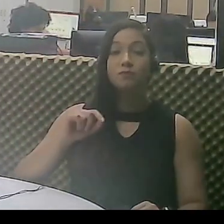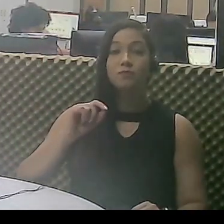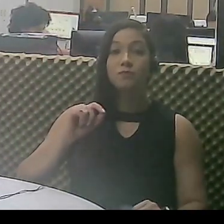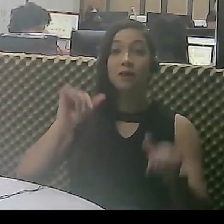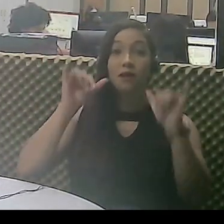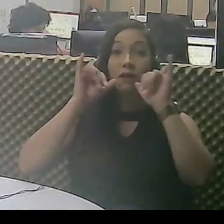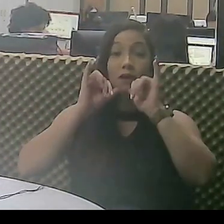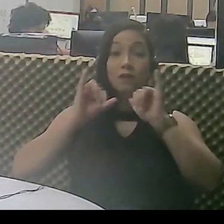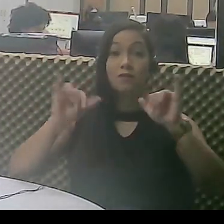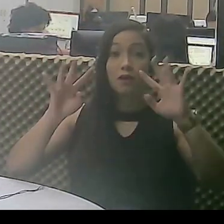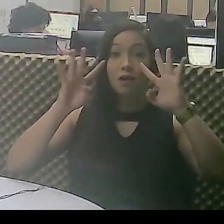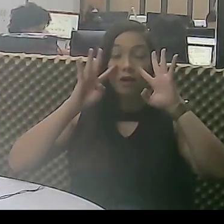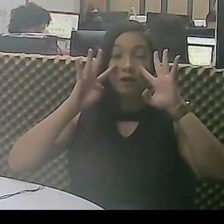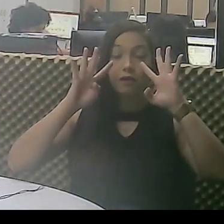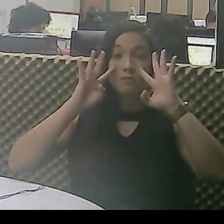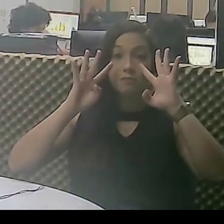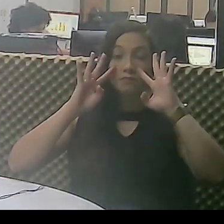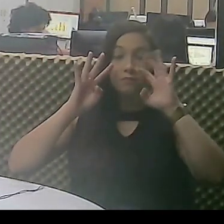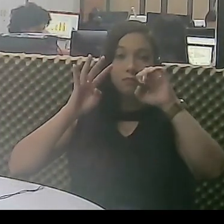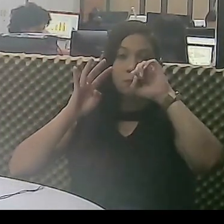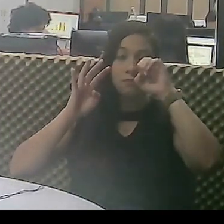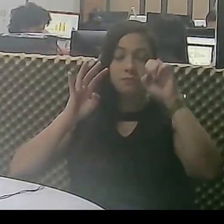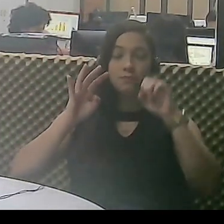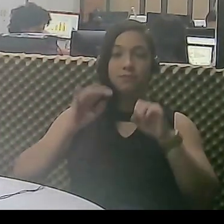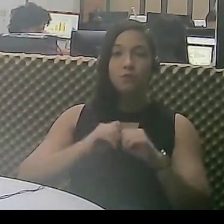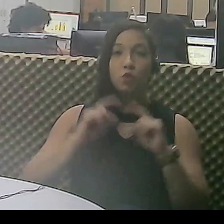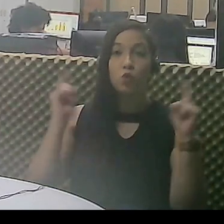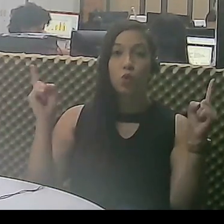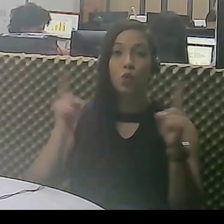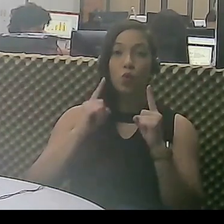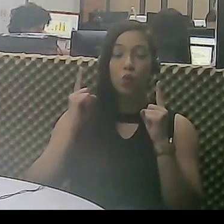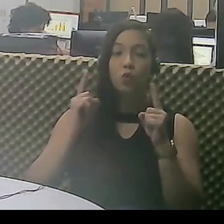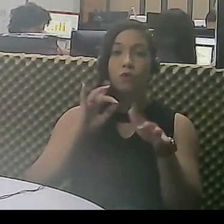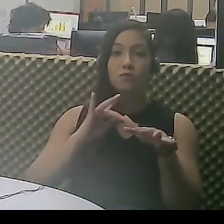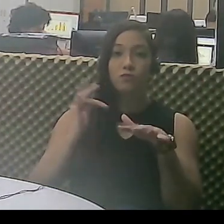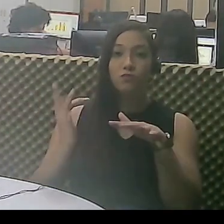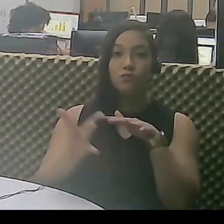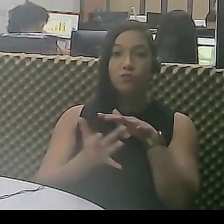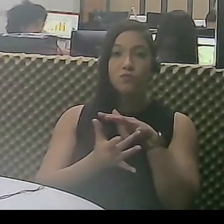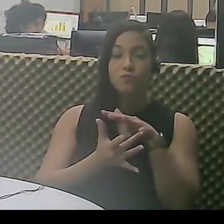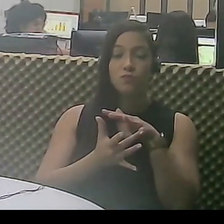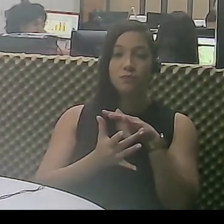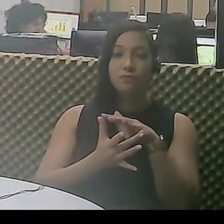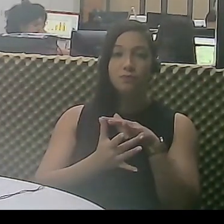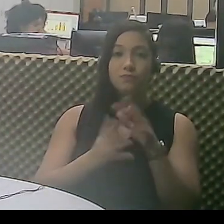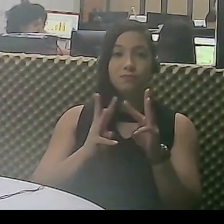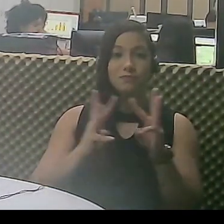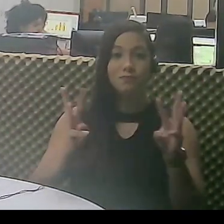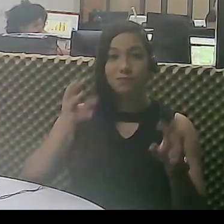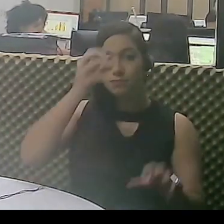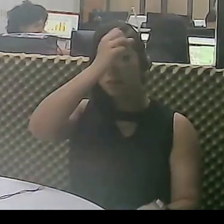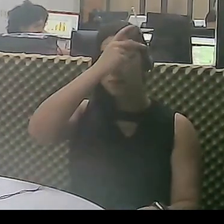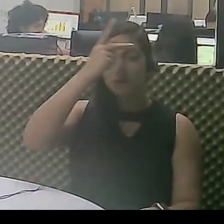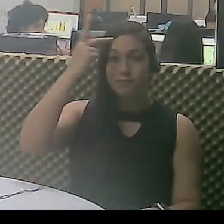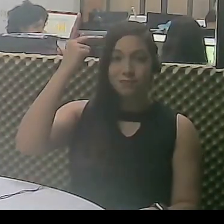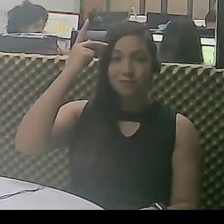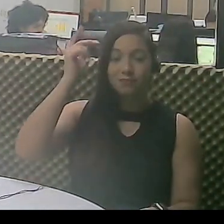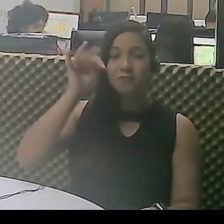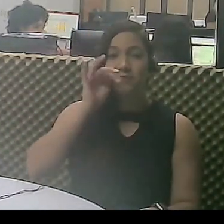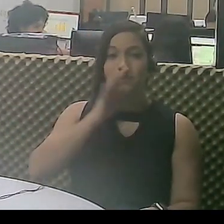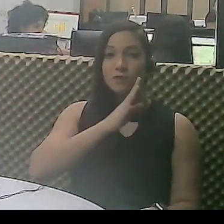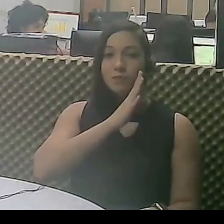de alertas de atenção, que são publicados em todos os seus canais de comunicação: Portal da Prefeitura,